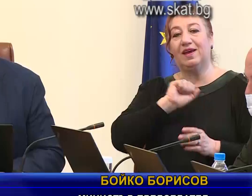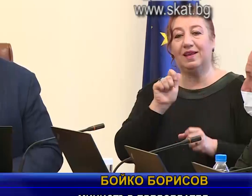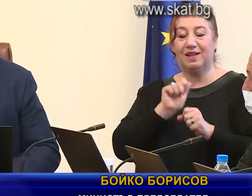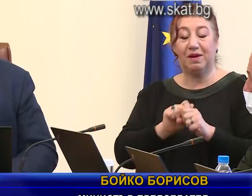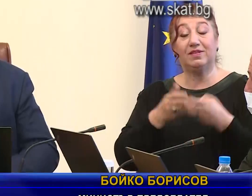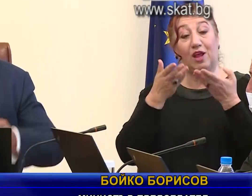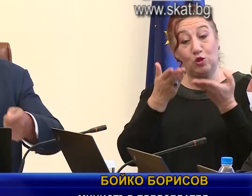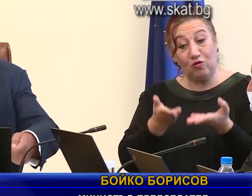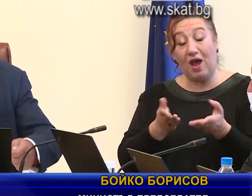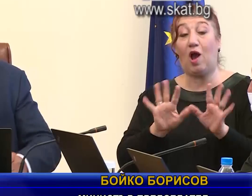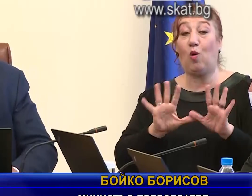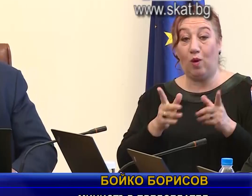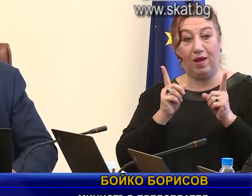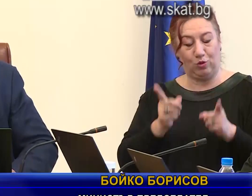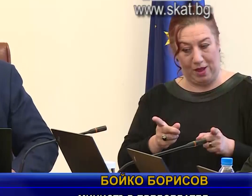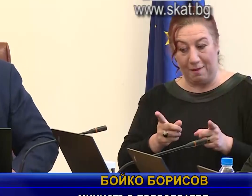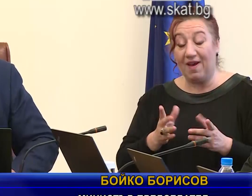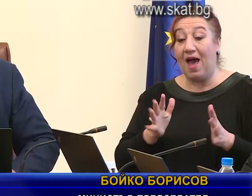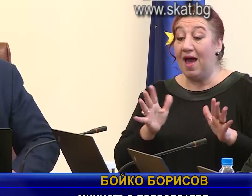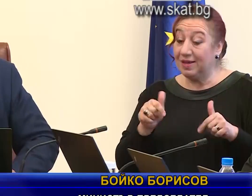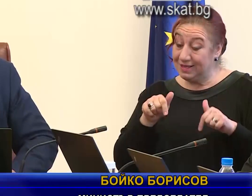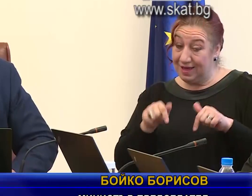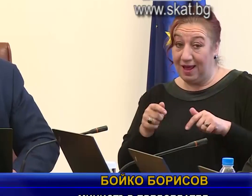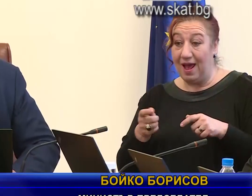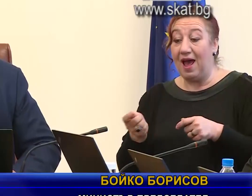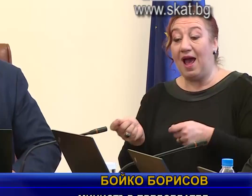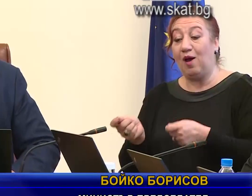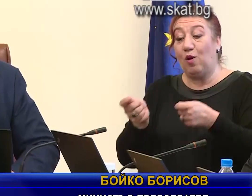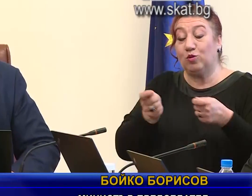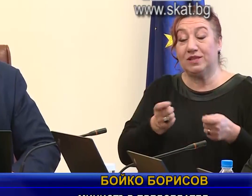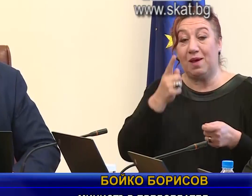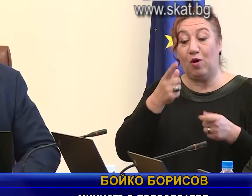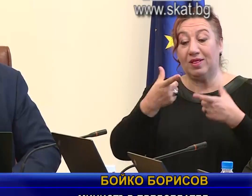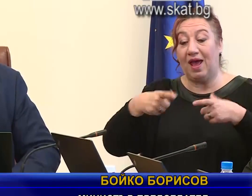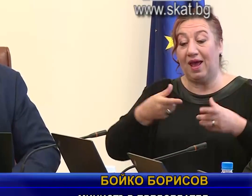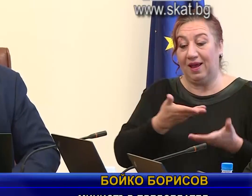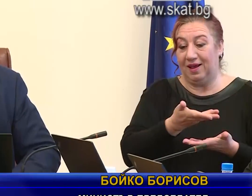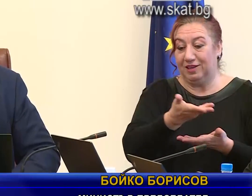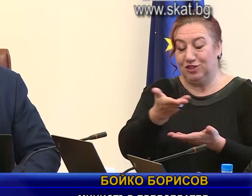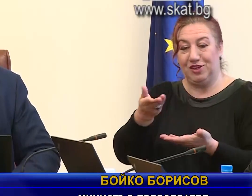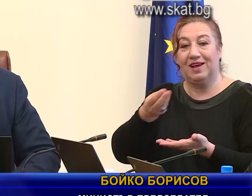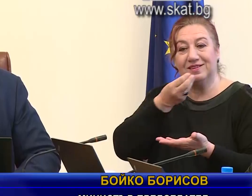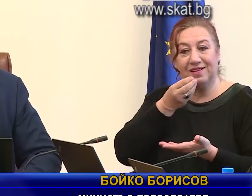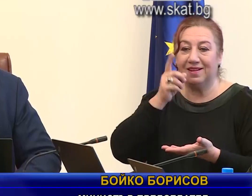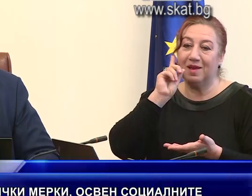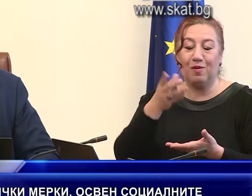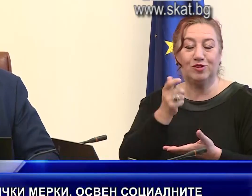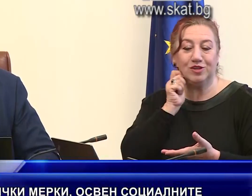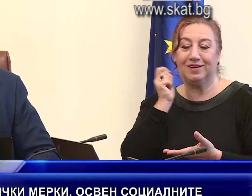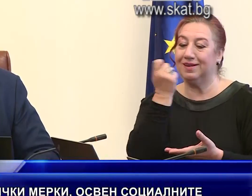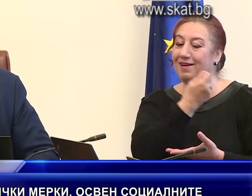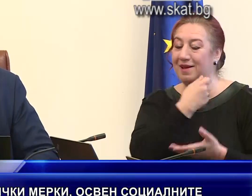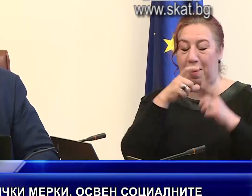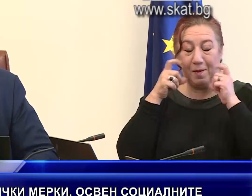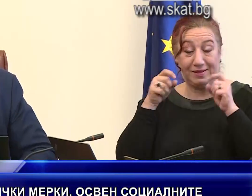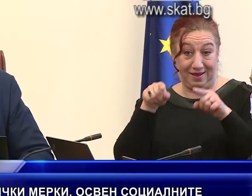си. Сега, ако донесеме по една чиния с ядене, може да сте без маски. Това пише